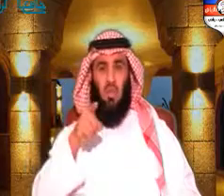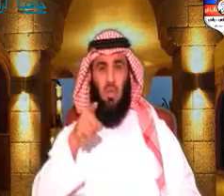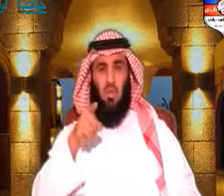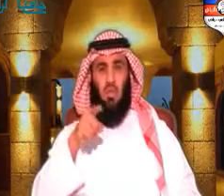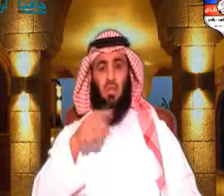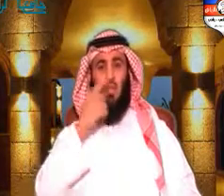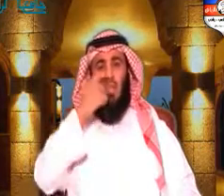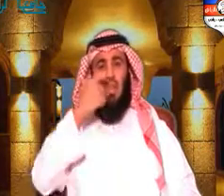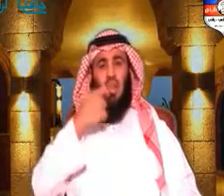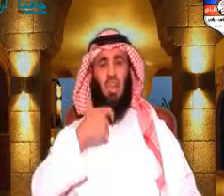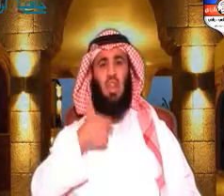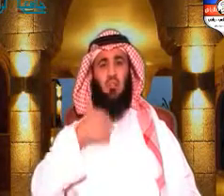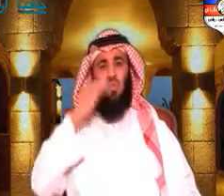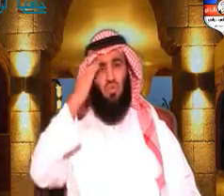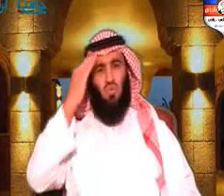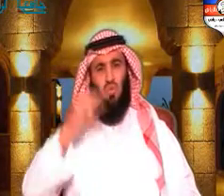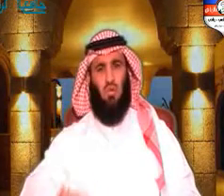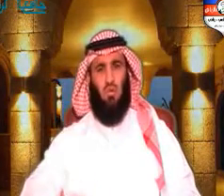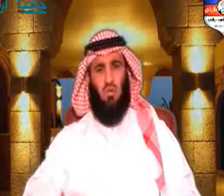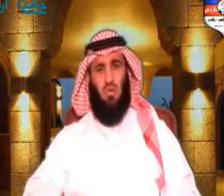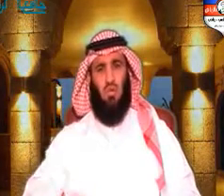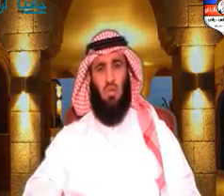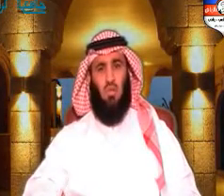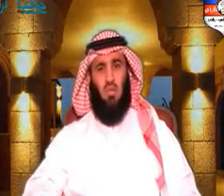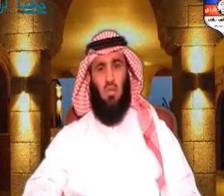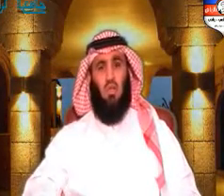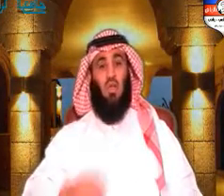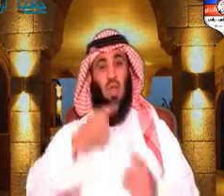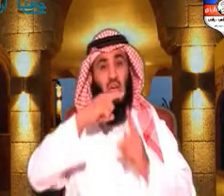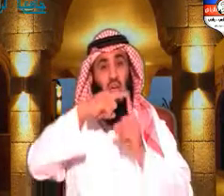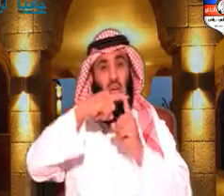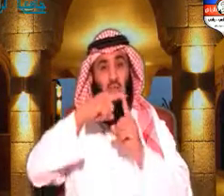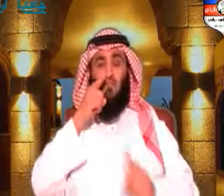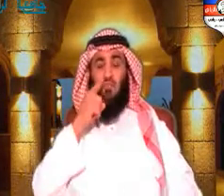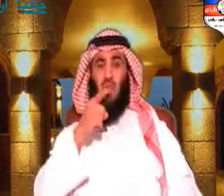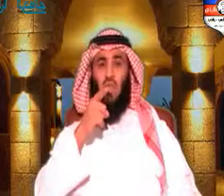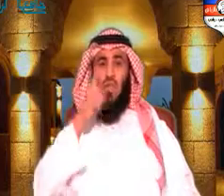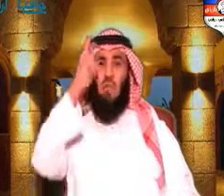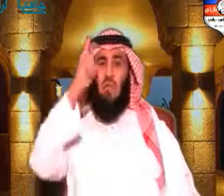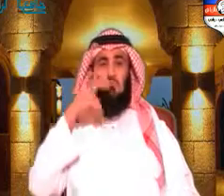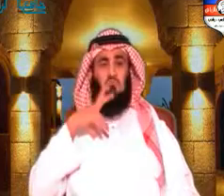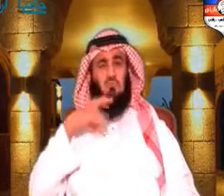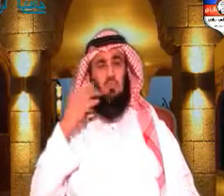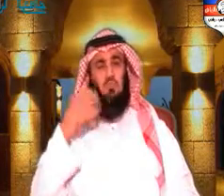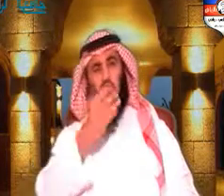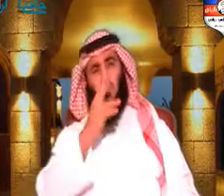يشكر لنفسه، ومن كفر فإن الله غني حميد. عباد